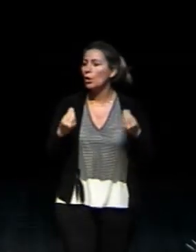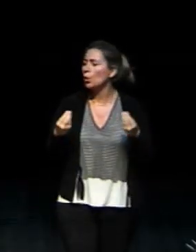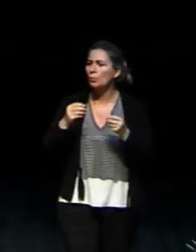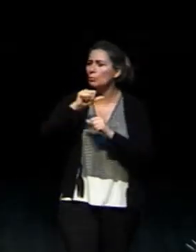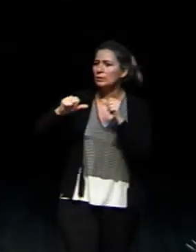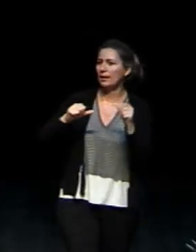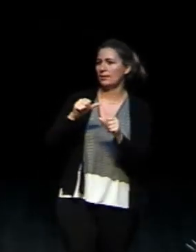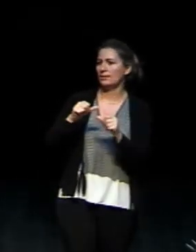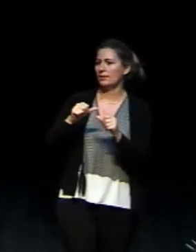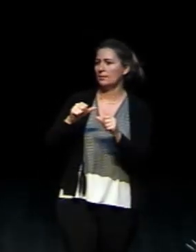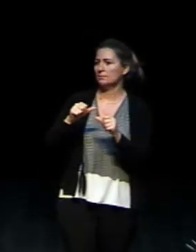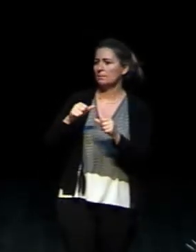perceber essas mudanças.